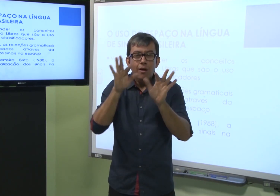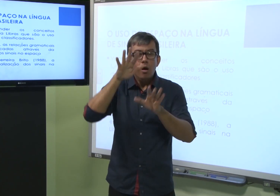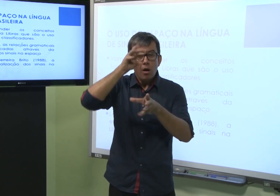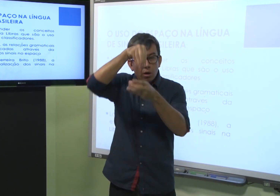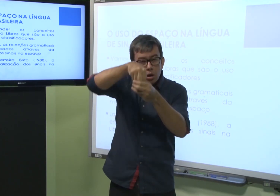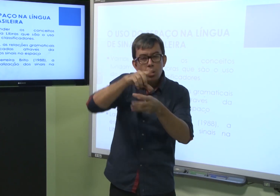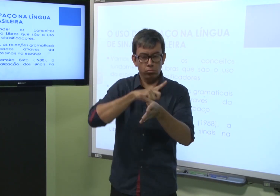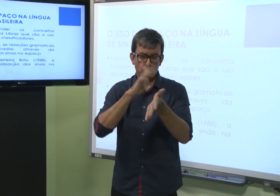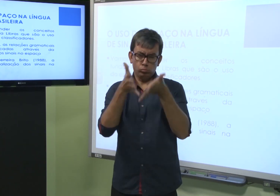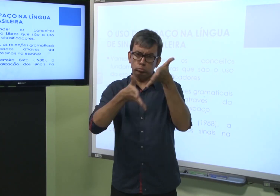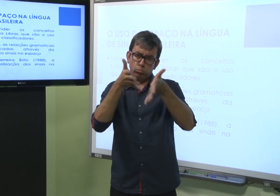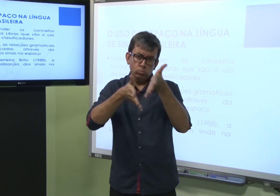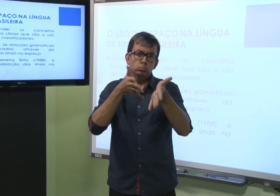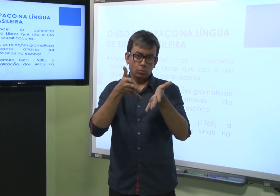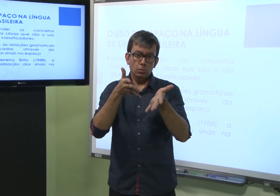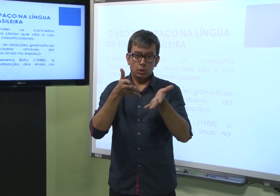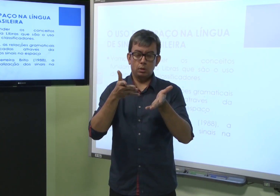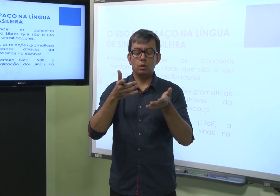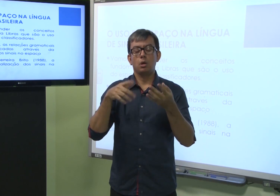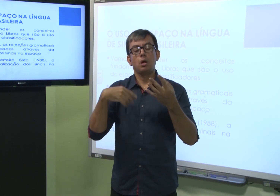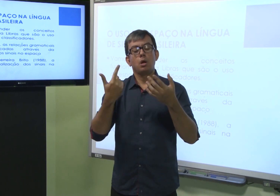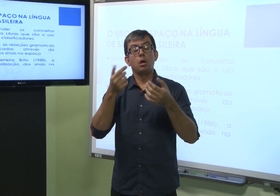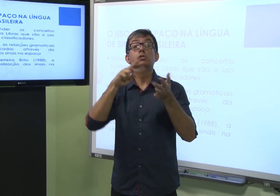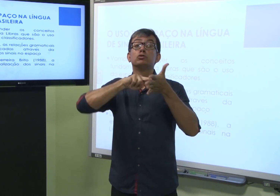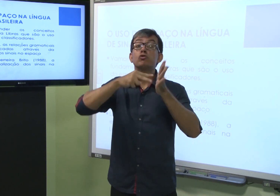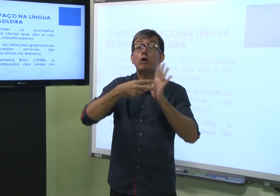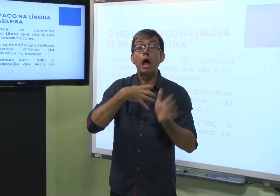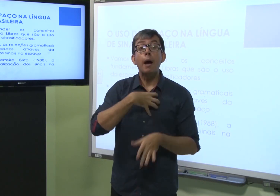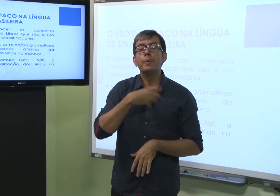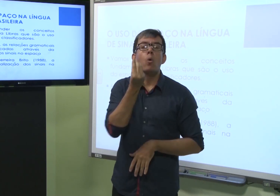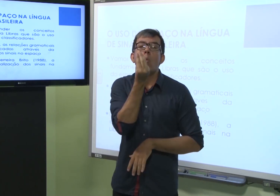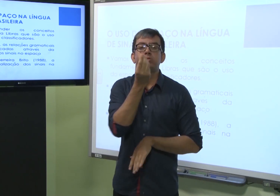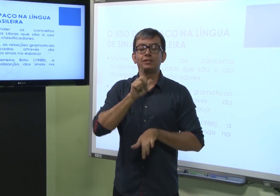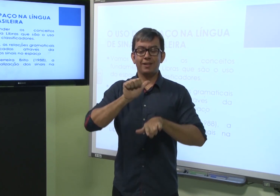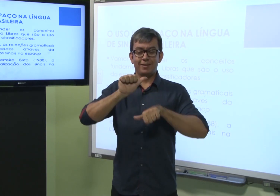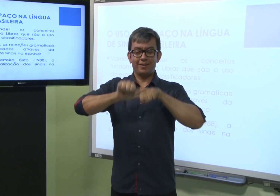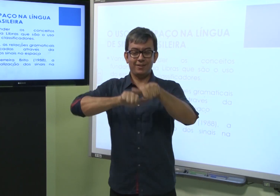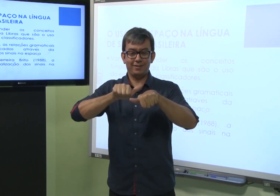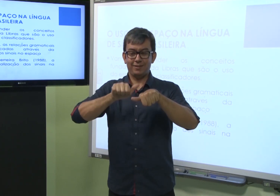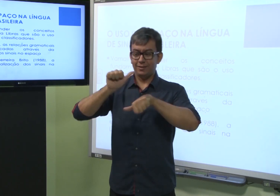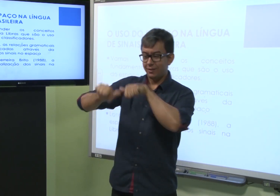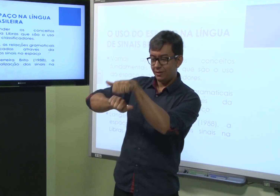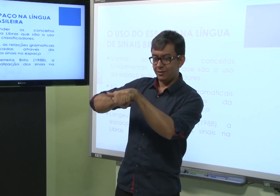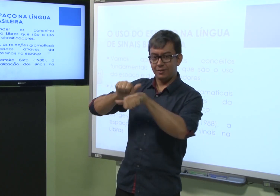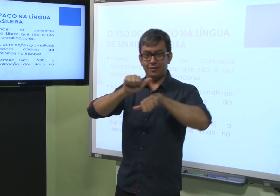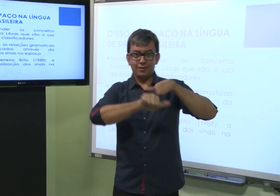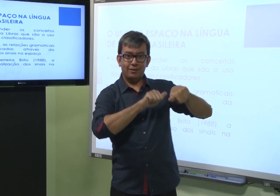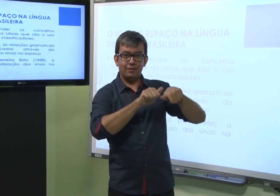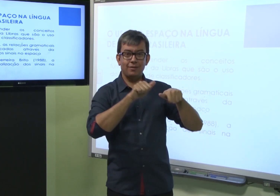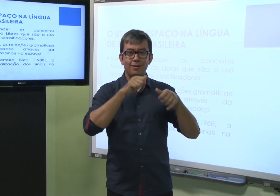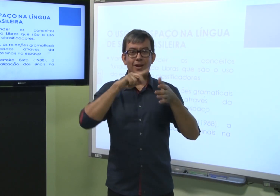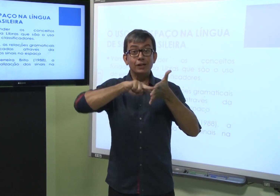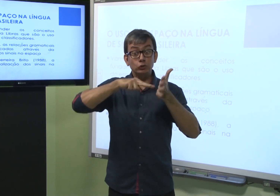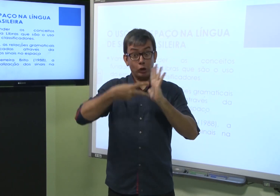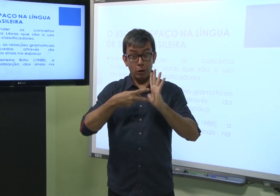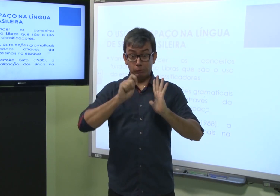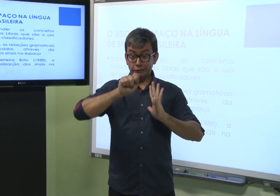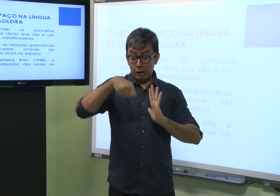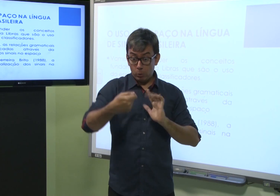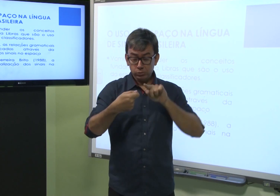da sintaxe, está dentro da sintaxe da língua de sinais. E a semântica, que eu tenho um sinal e esse sinal